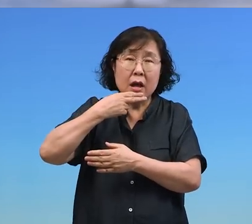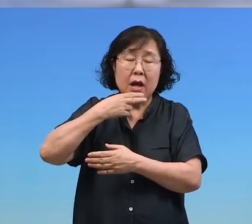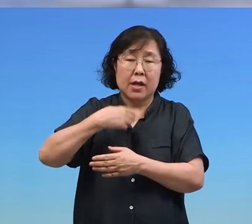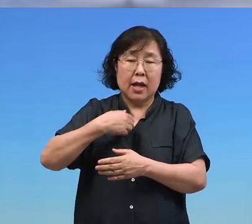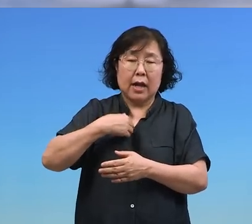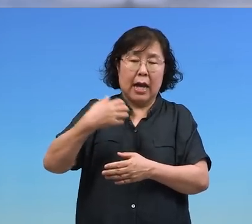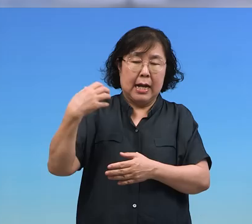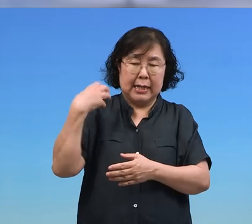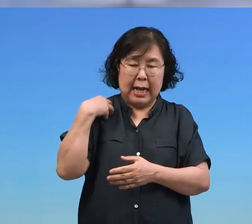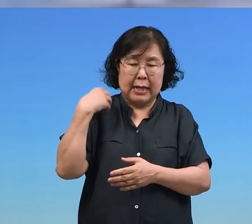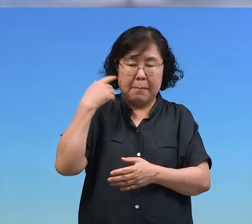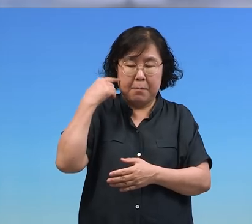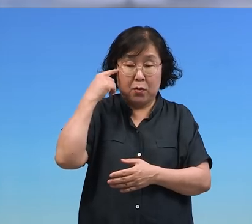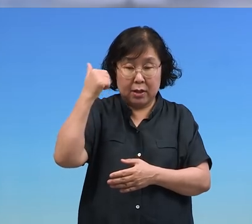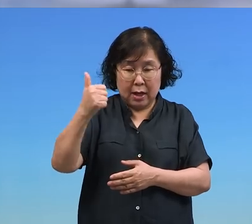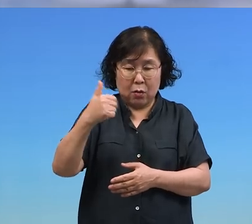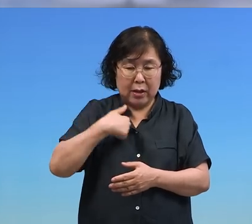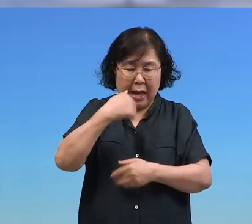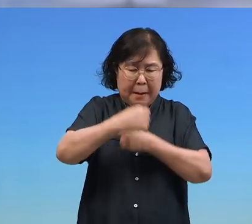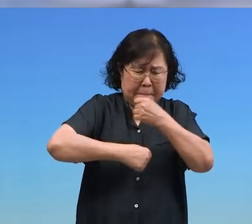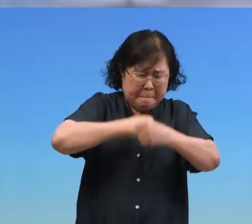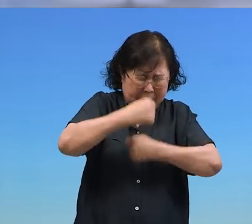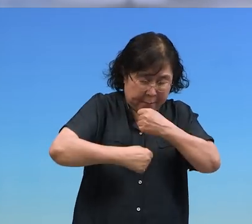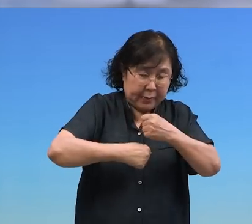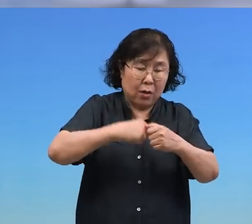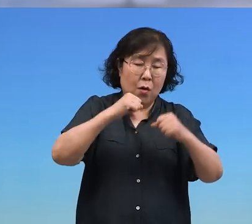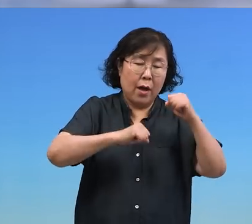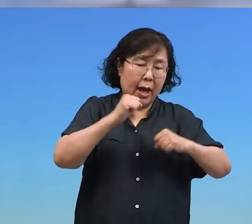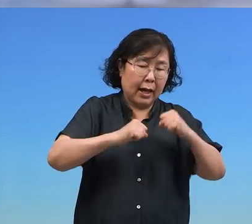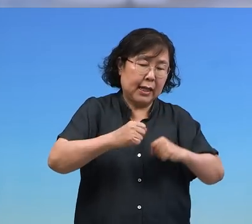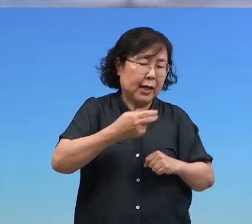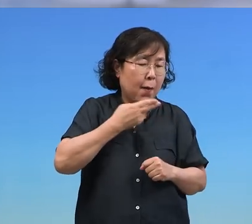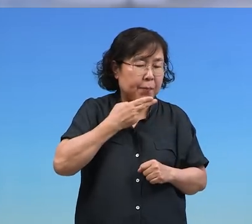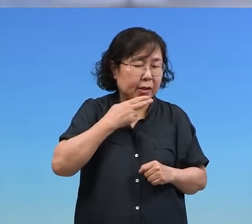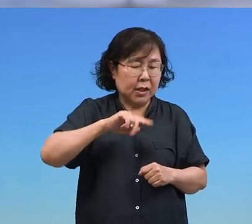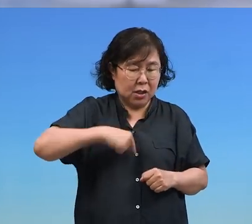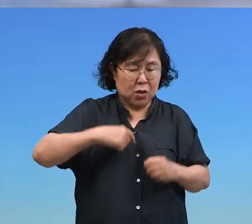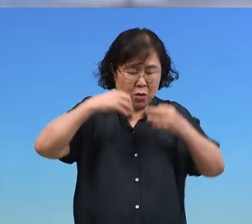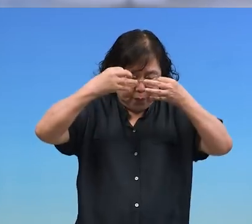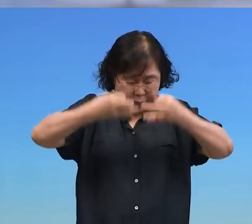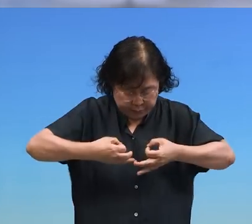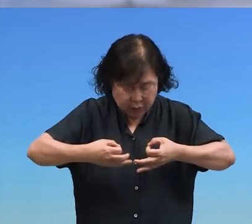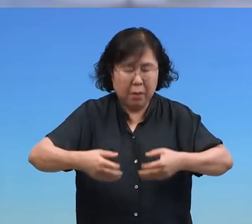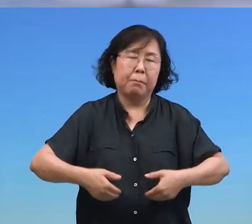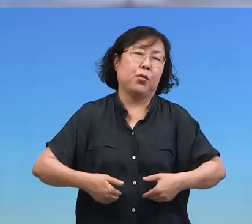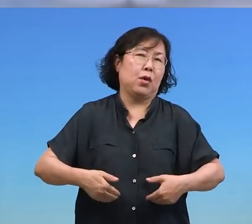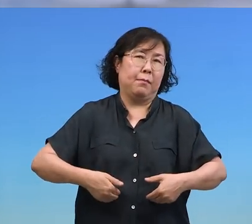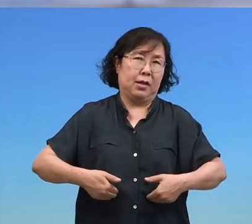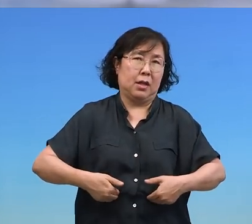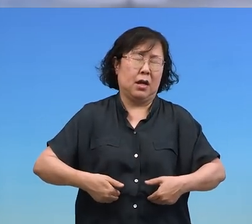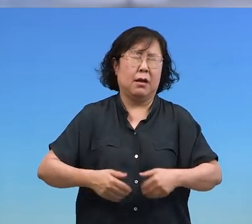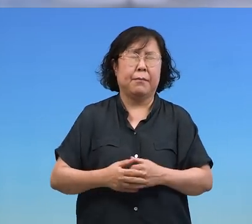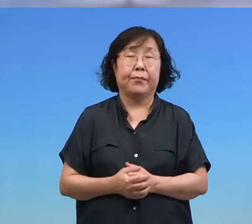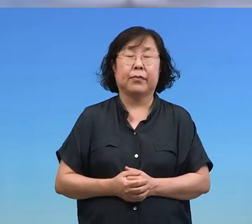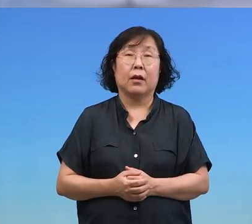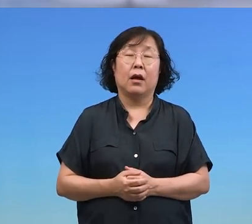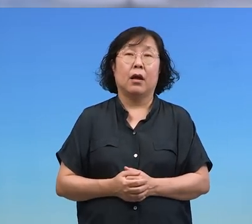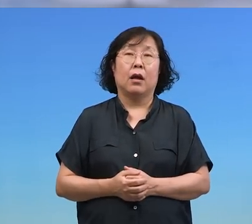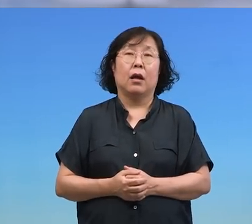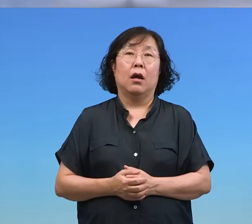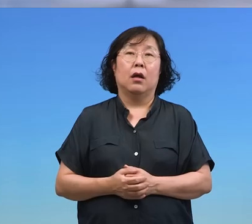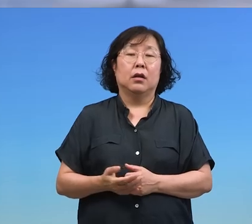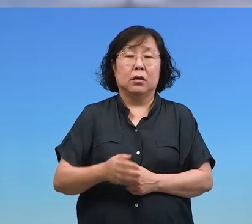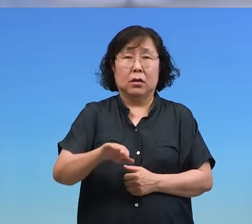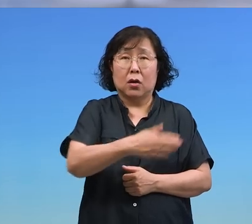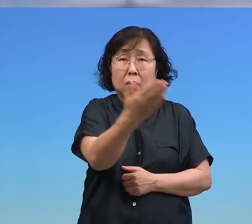목사랍시고 제멋대로 선을 넘는 건 없는지를 돌아보는 여기서부터 교회의 경건이 시작된다고 믿습니다